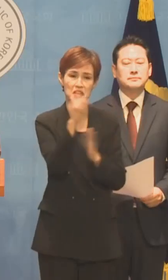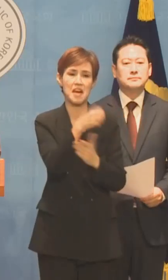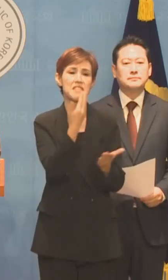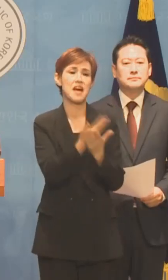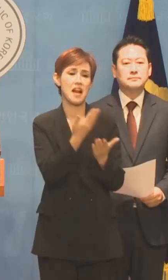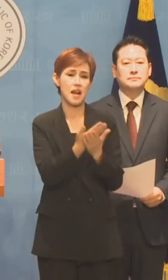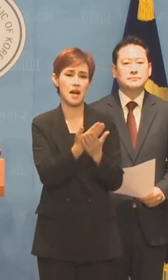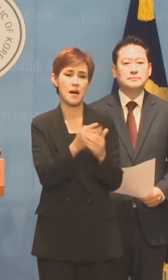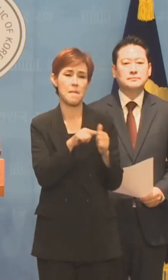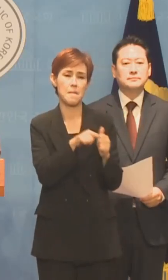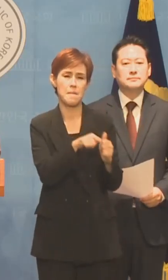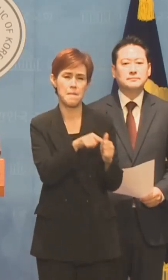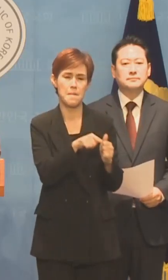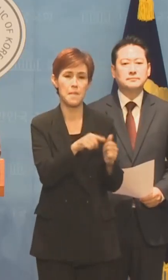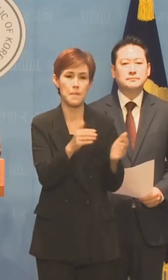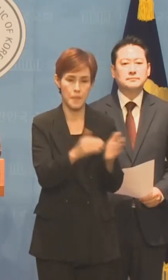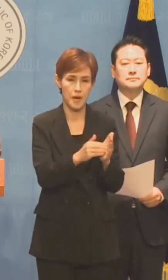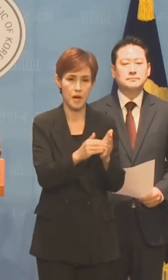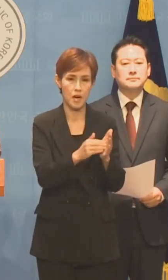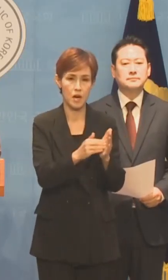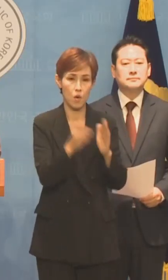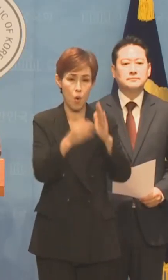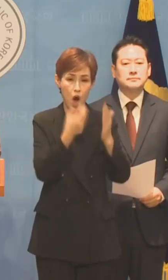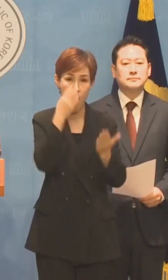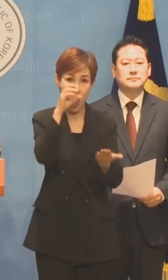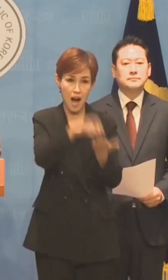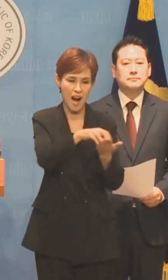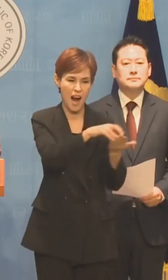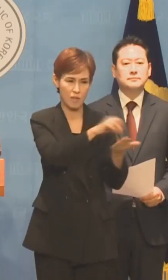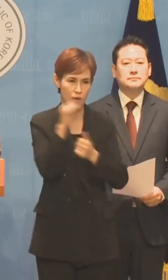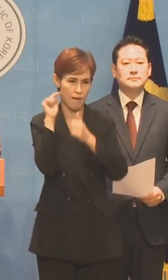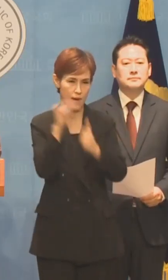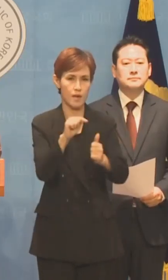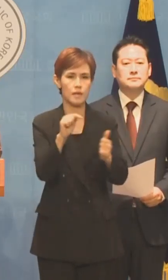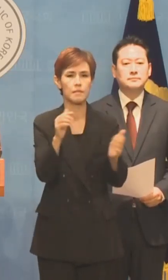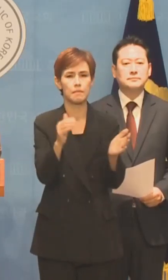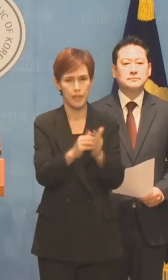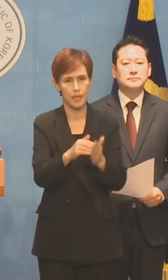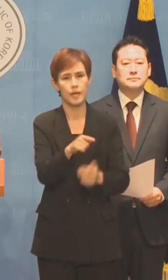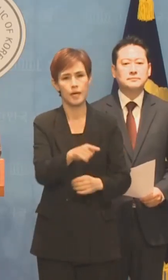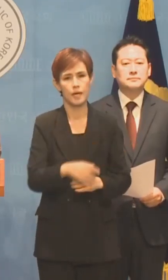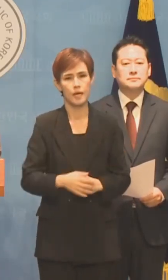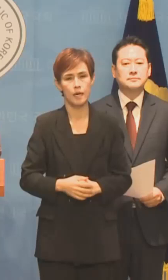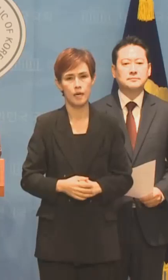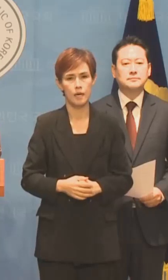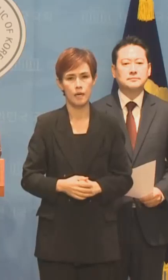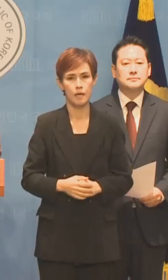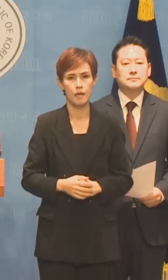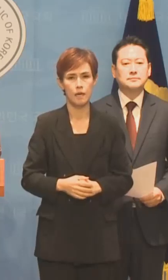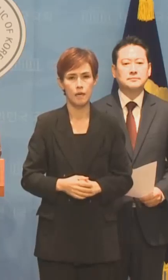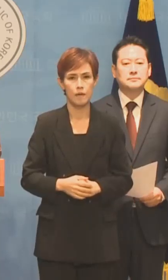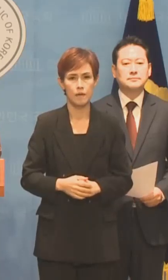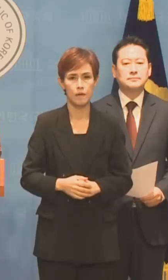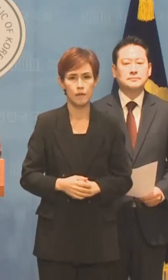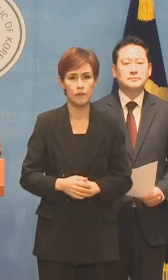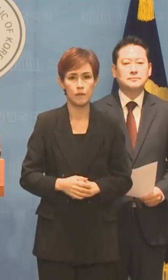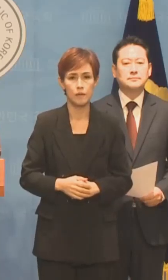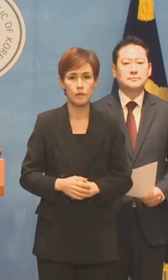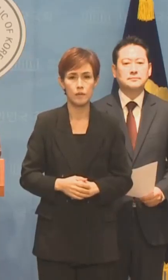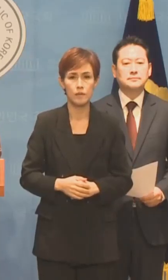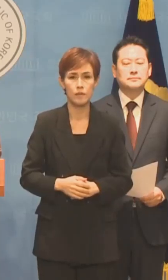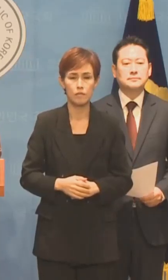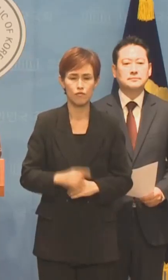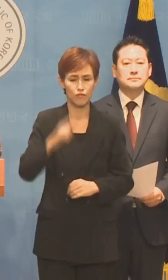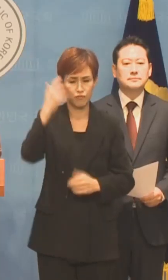달라고 종용하고 관인까지 강제로 가져오게 했다는 의혹이 기정사실화되고 있습니다.